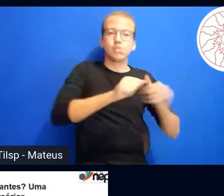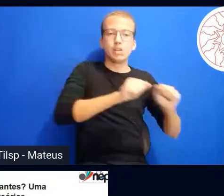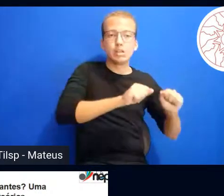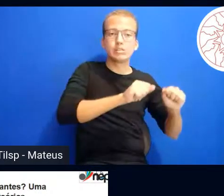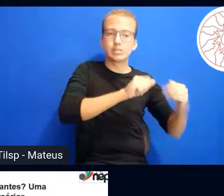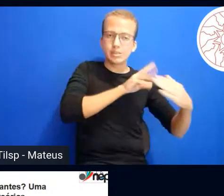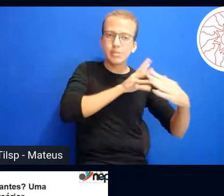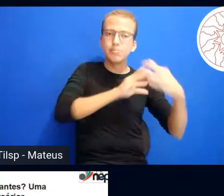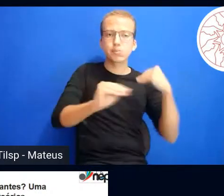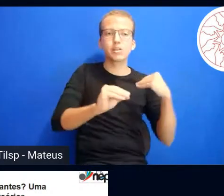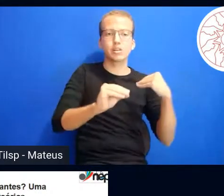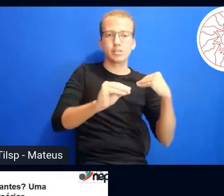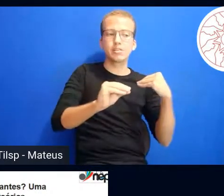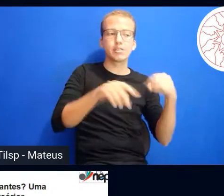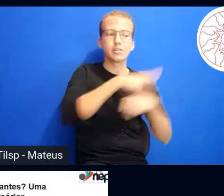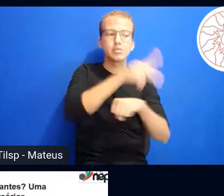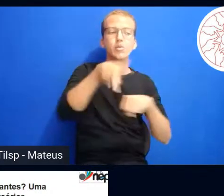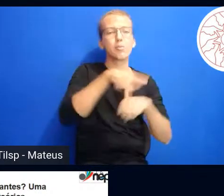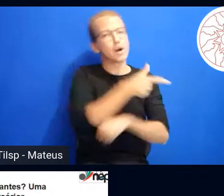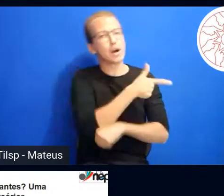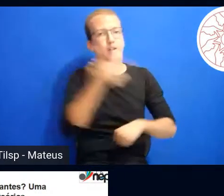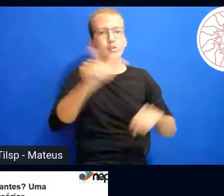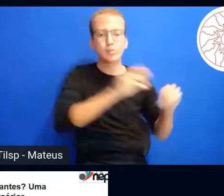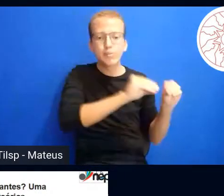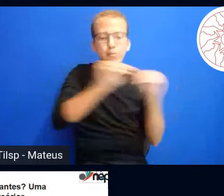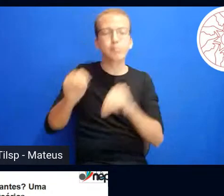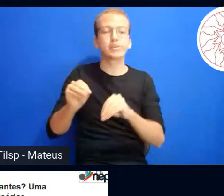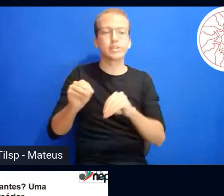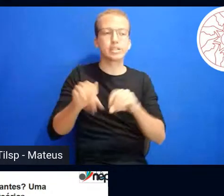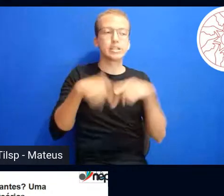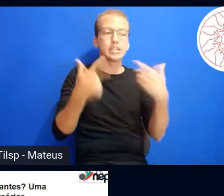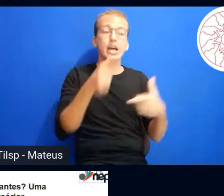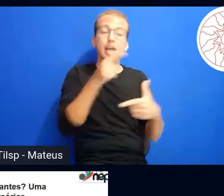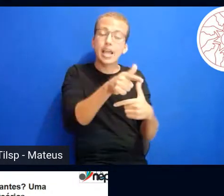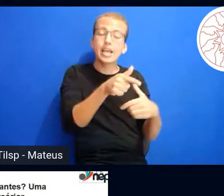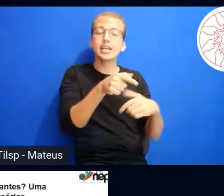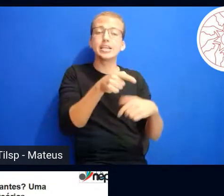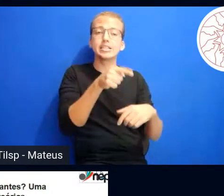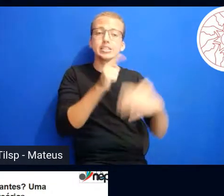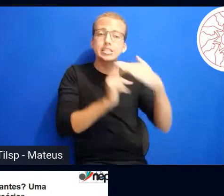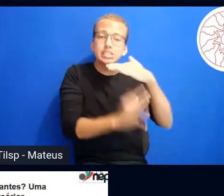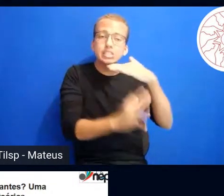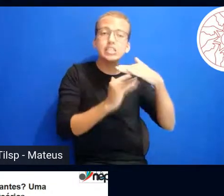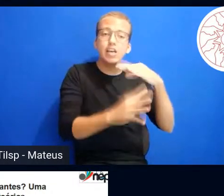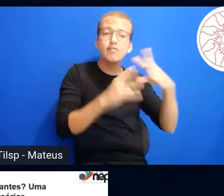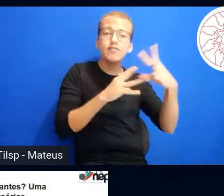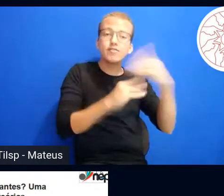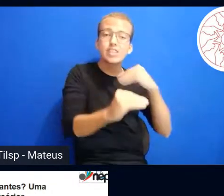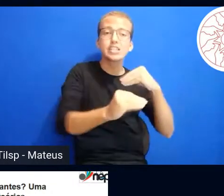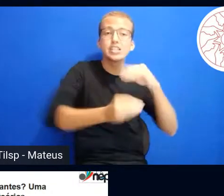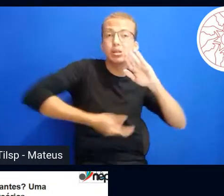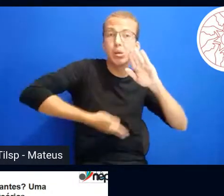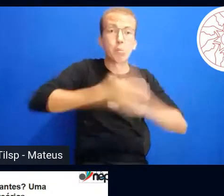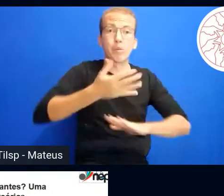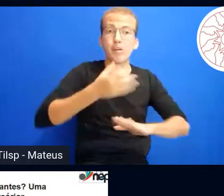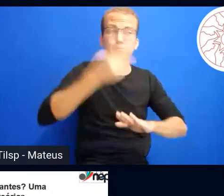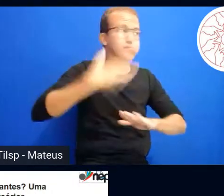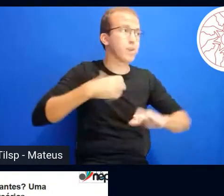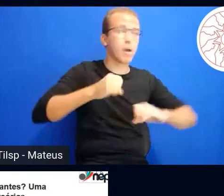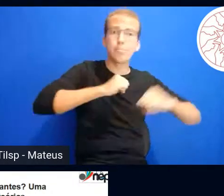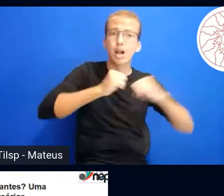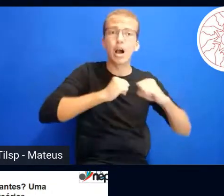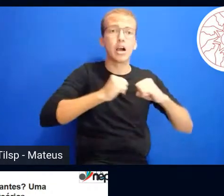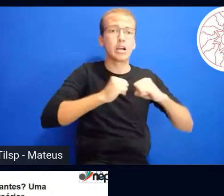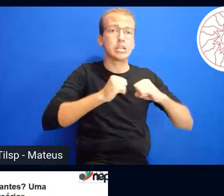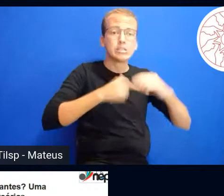forma bem sintetizada, são aqueles imigrantes que fogem do seu país por não ter a opção de continuar vivendo em seu